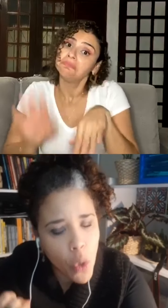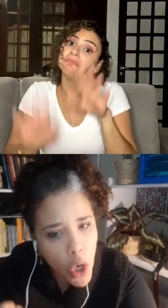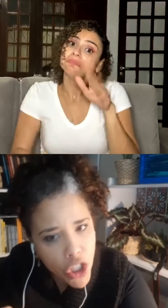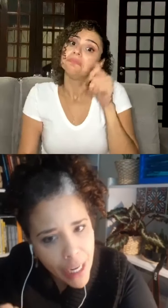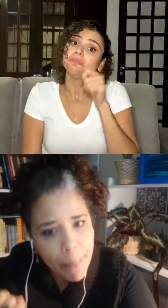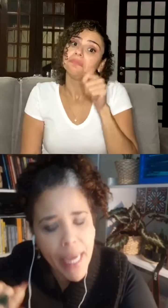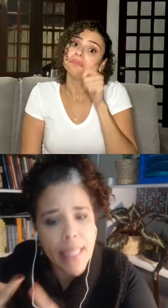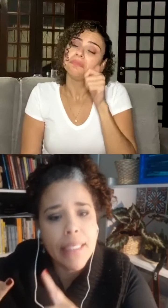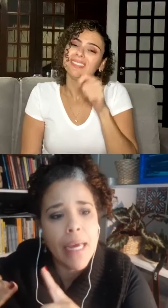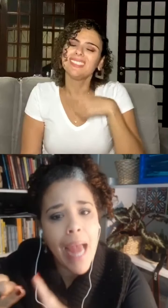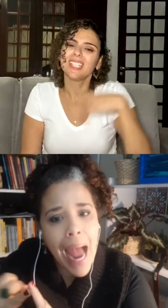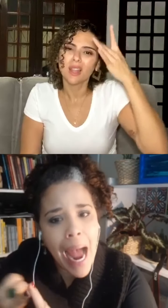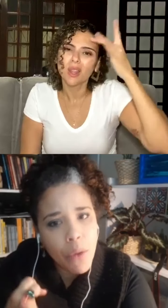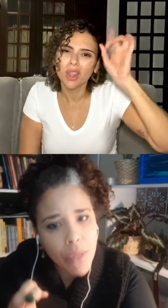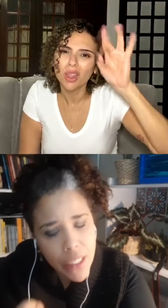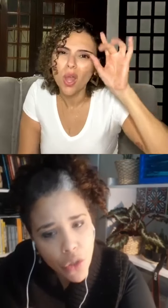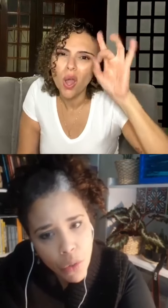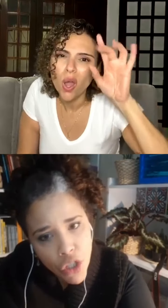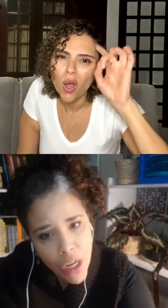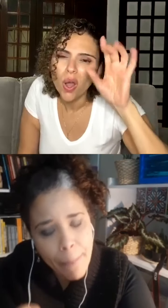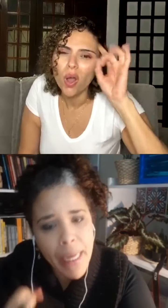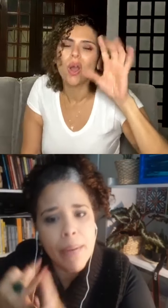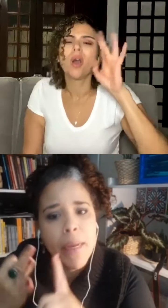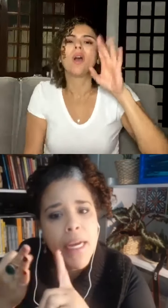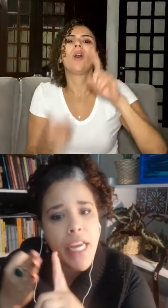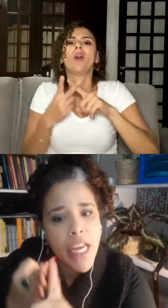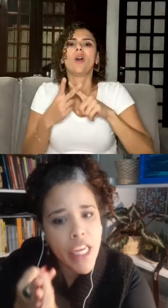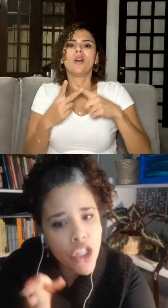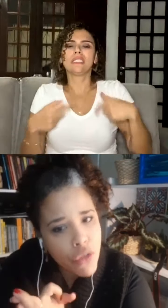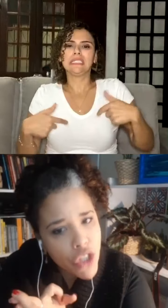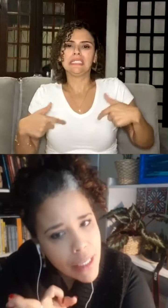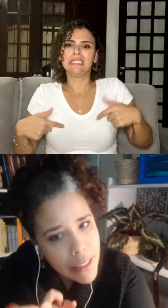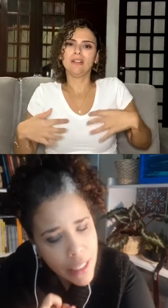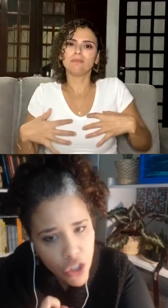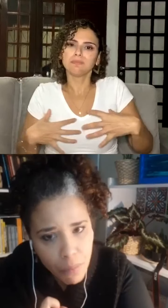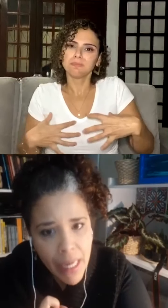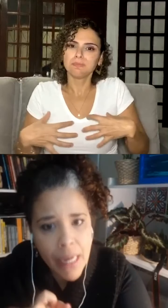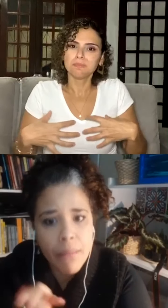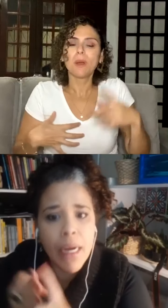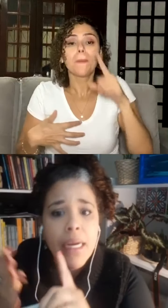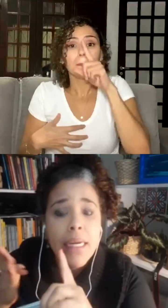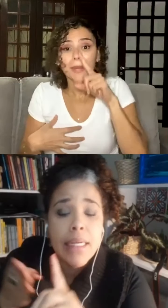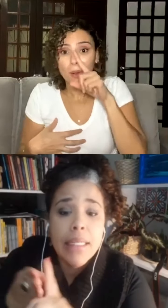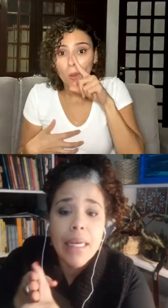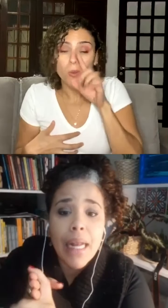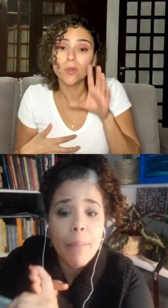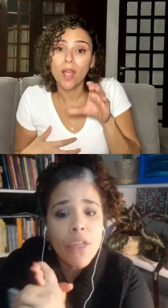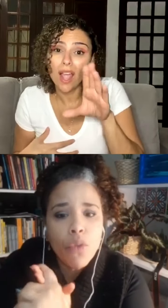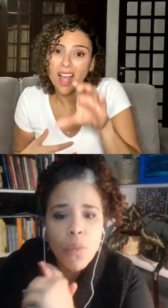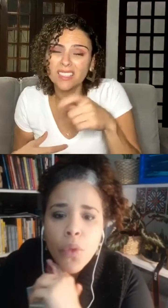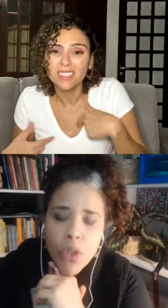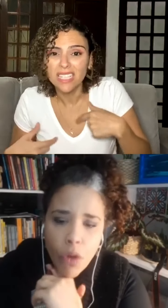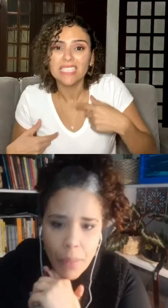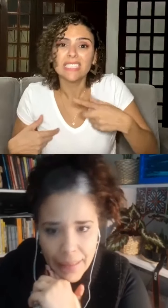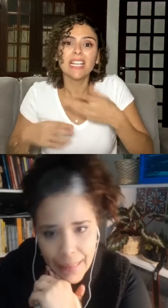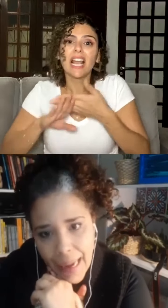dor de cabeça, alterações na mama, risco de câncer de mama, sangramento